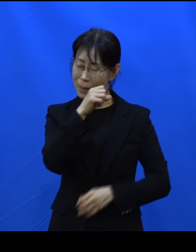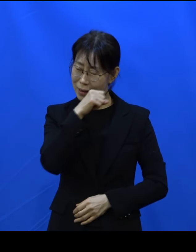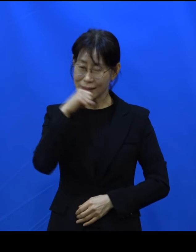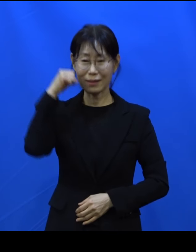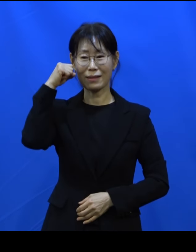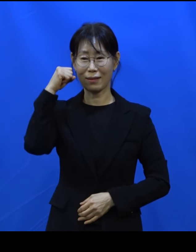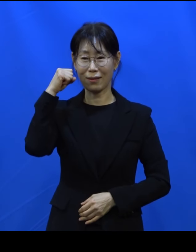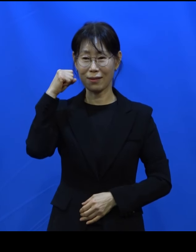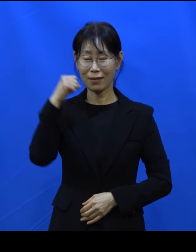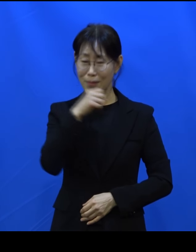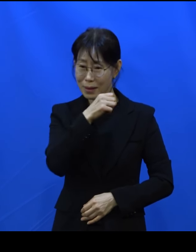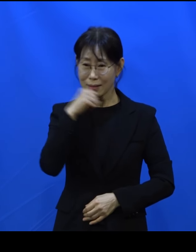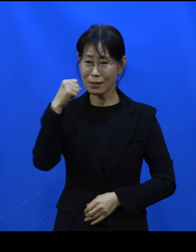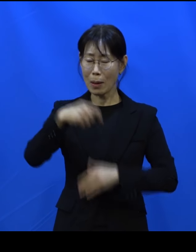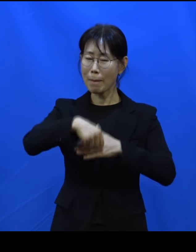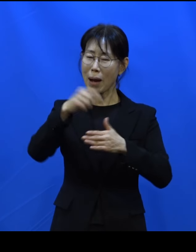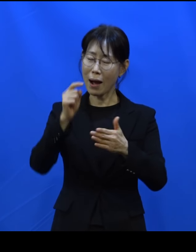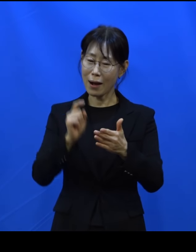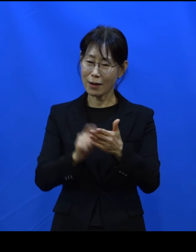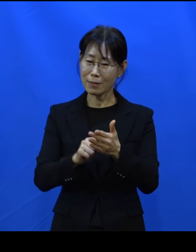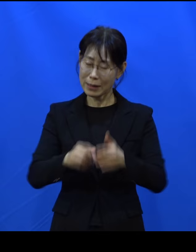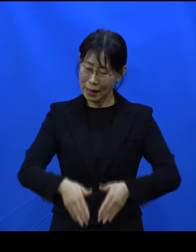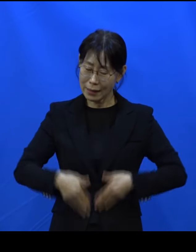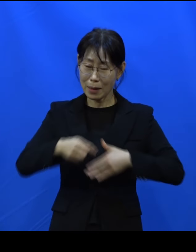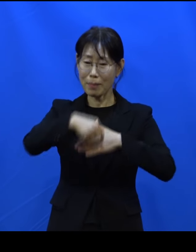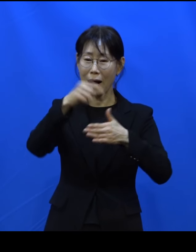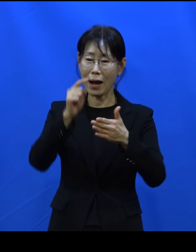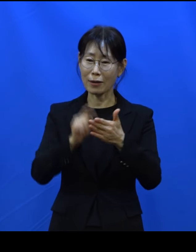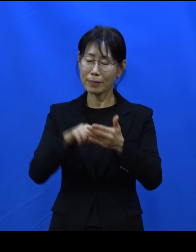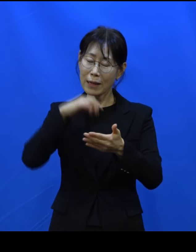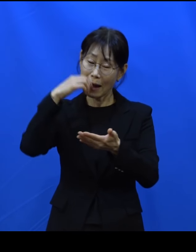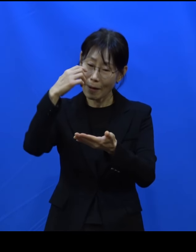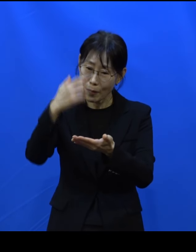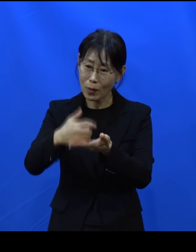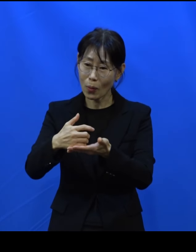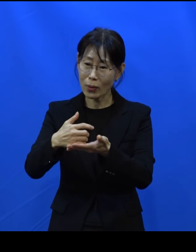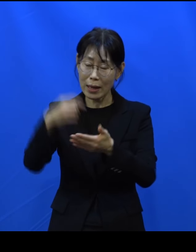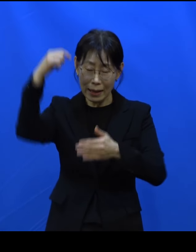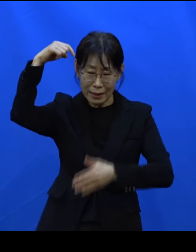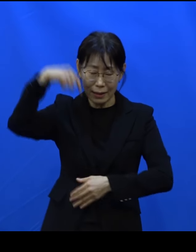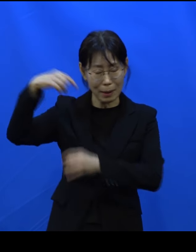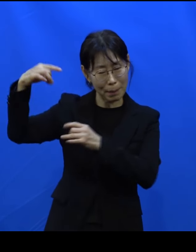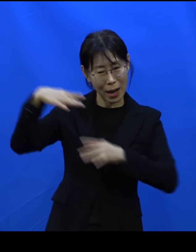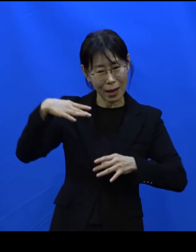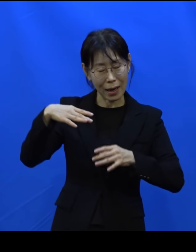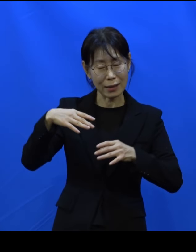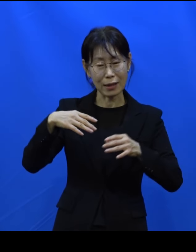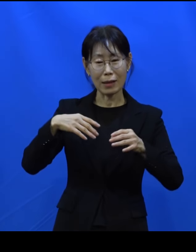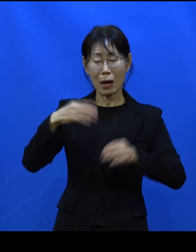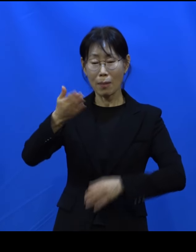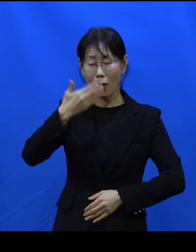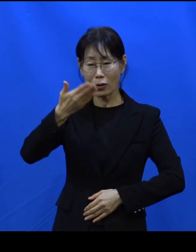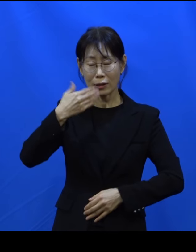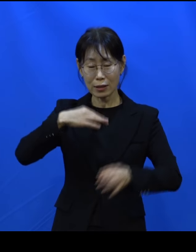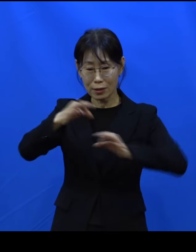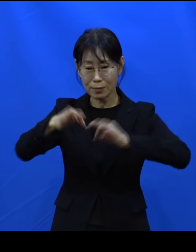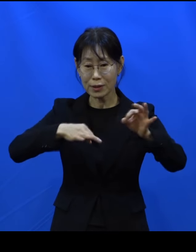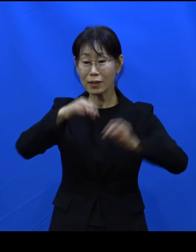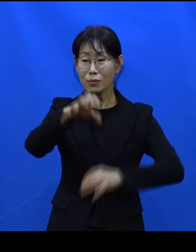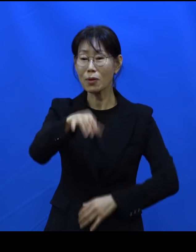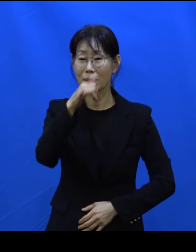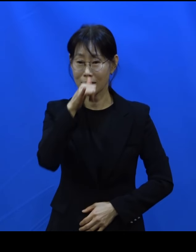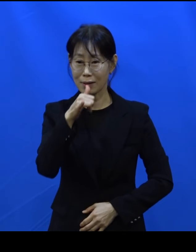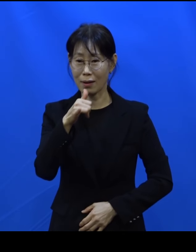너무 그게 느껴지는 거예요. 마음을 휘감는 힘이 있는 거예요. 감동을 주는 거예요. 사랑은. 이 자리는, 이